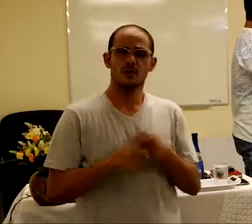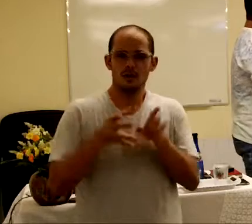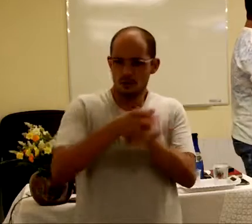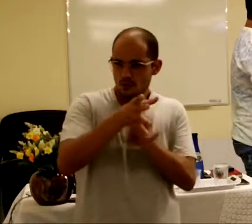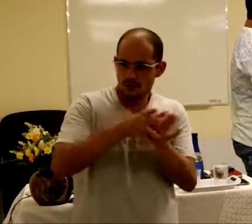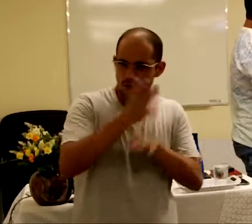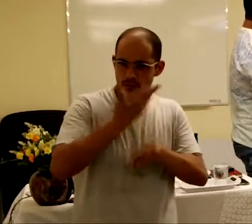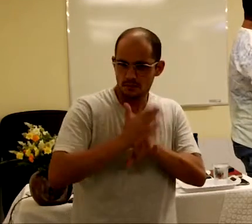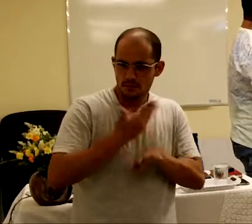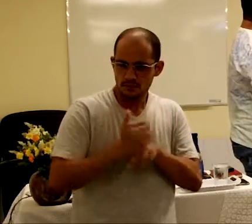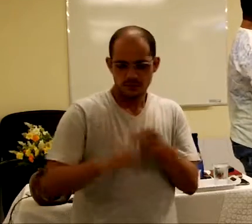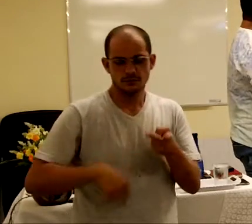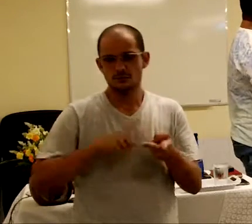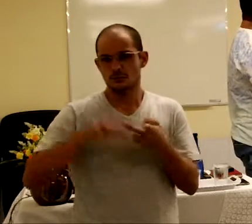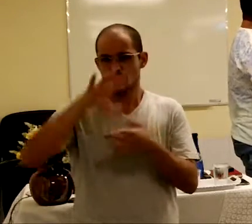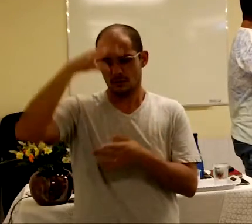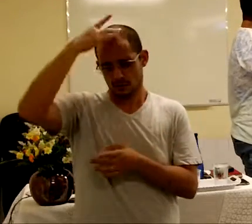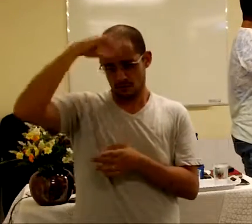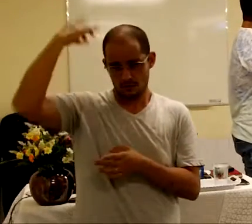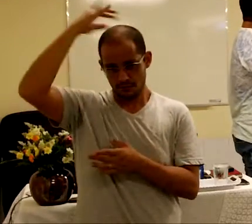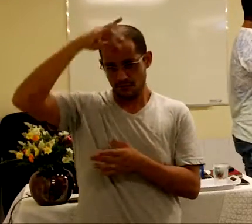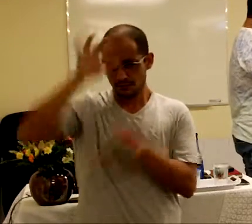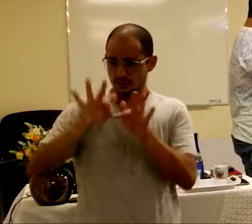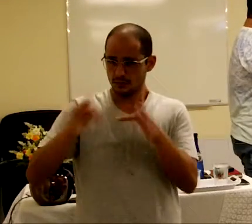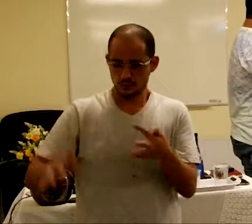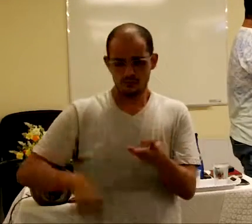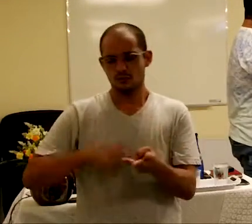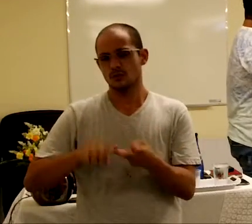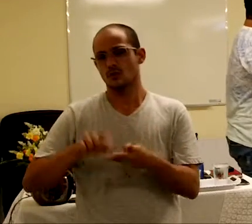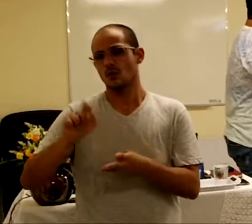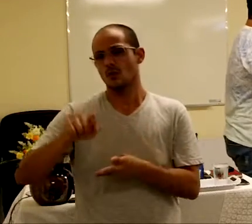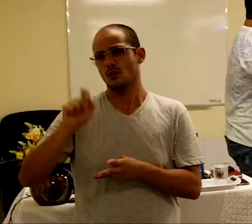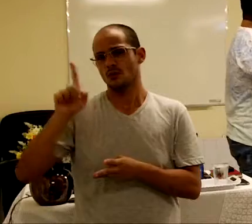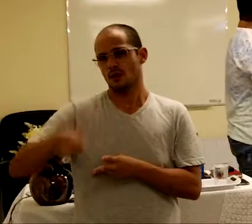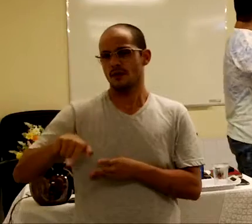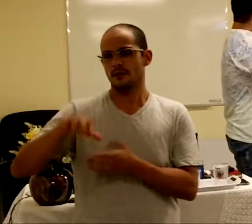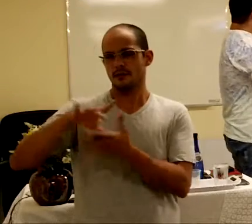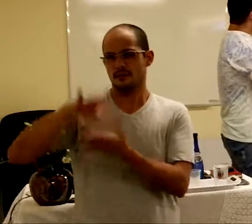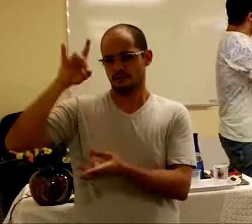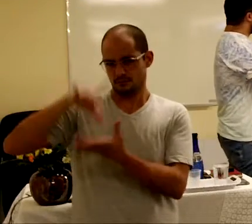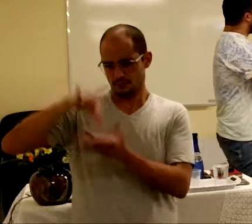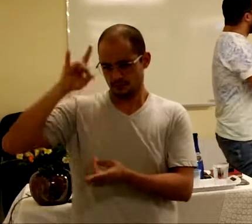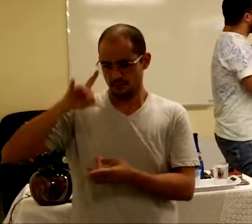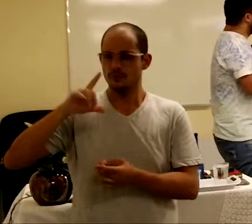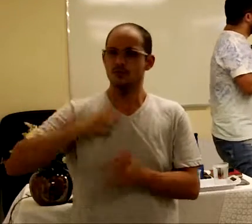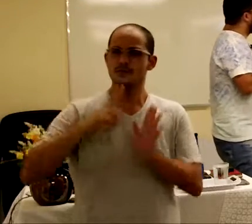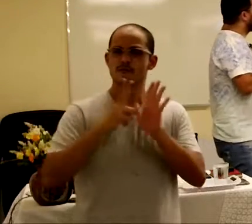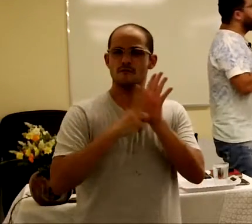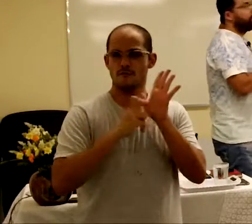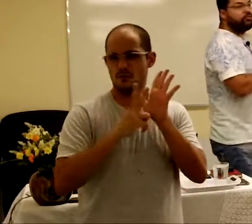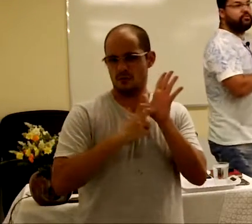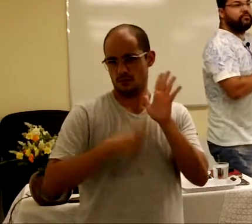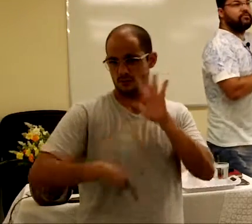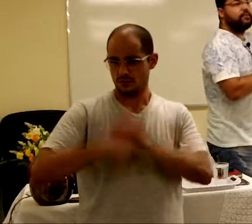vem o Espiritismo na sua expressão mais simples e vem o que é o Espiritismo, né? Tudo junto. Então lá no finalzinho tem um vocabulário espírita que fala